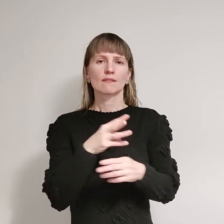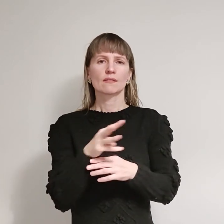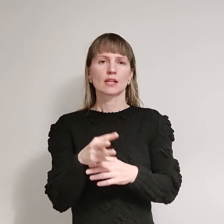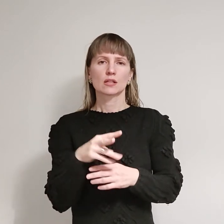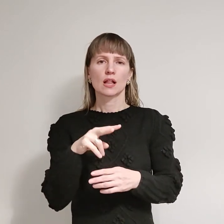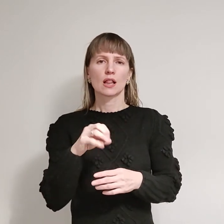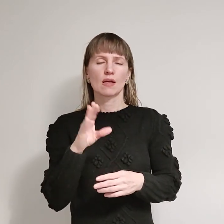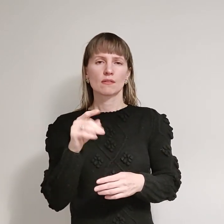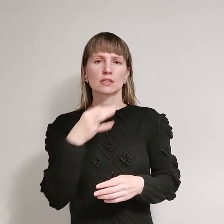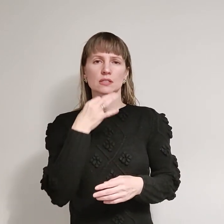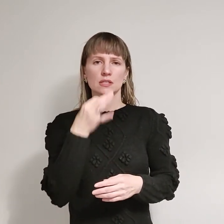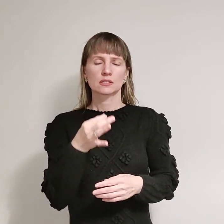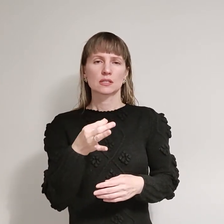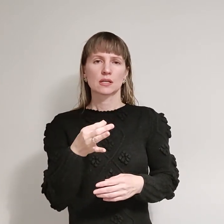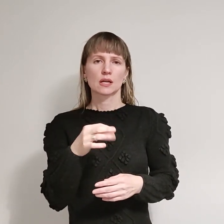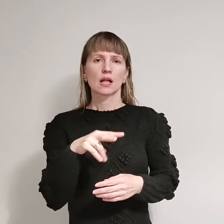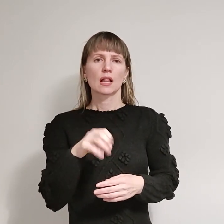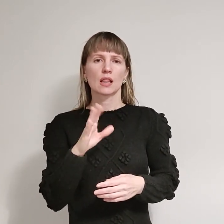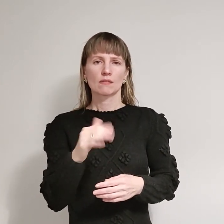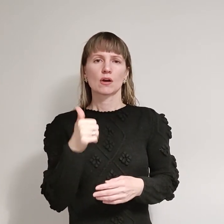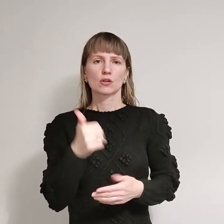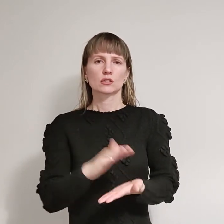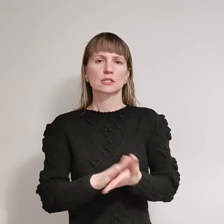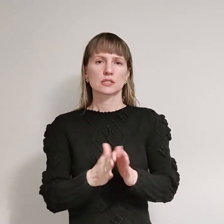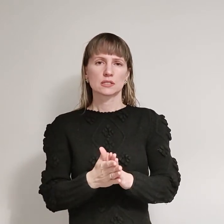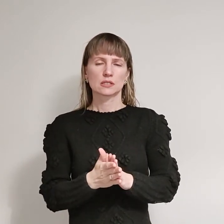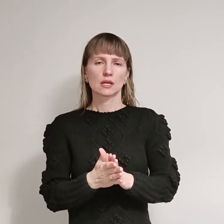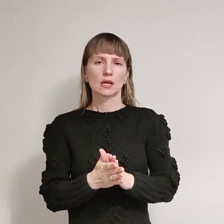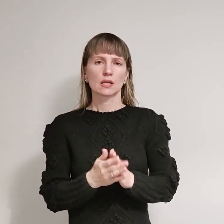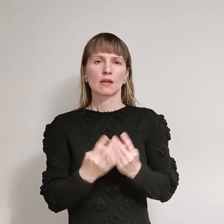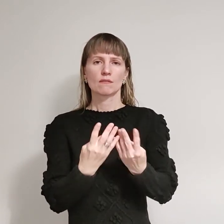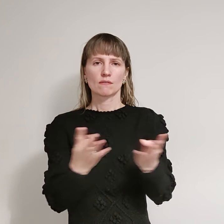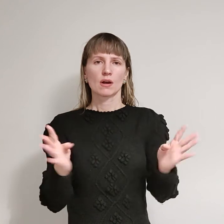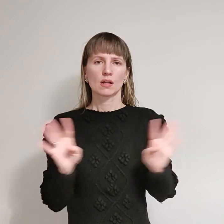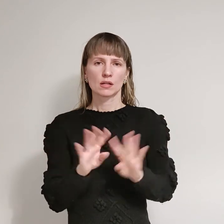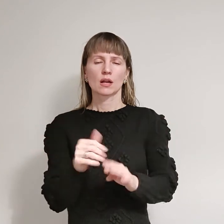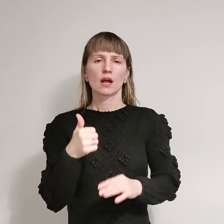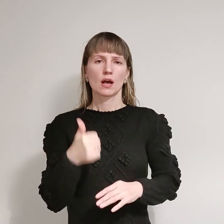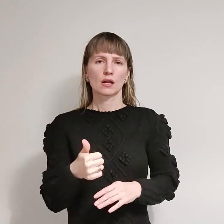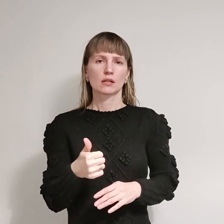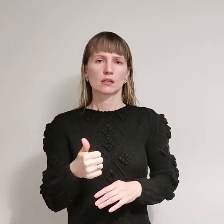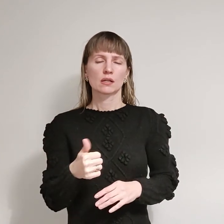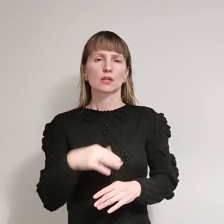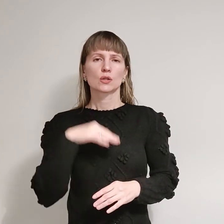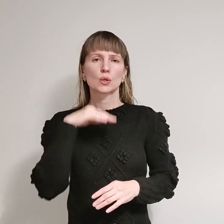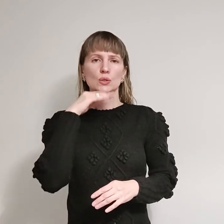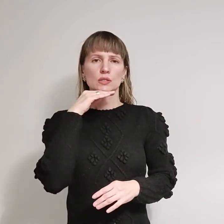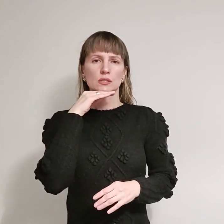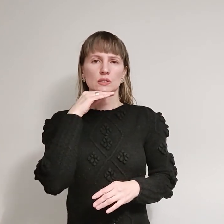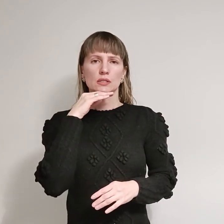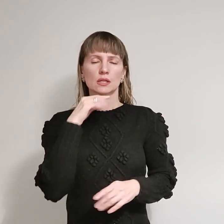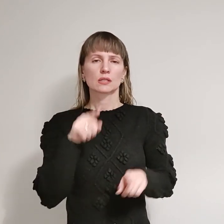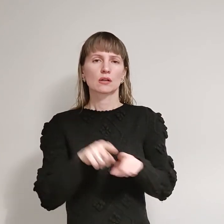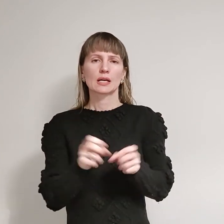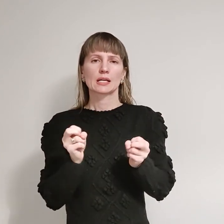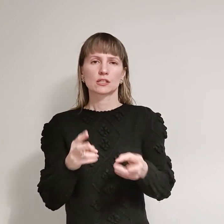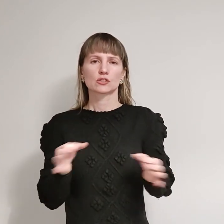цього вони сказали в доброму стані, вольєр в нього дуже гарний, в принципі достатньо такого критичного нічого немає. Але